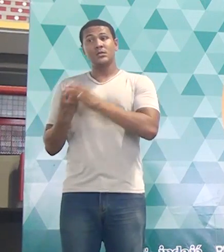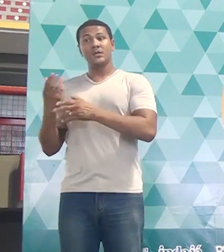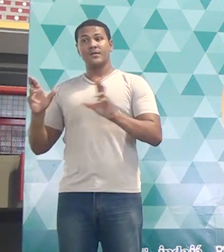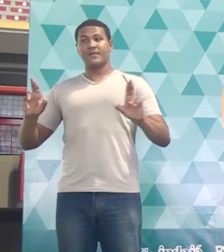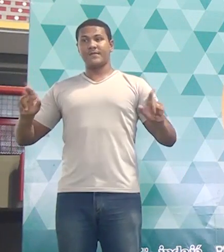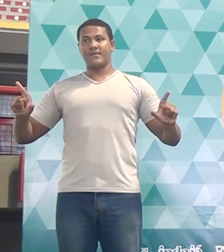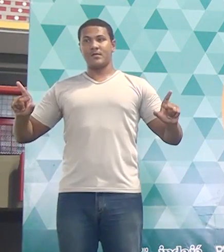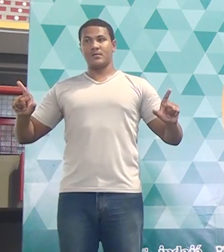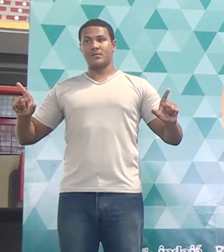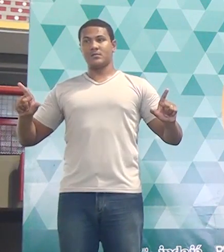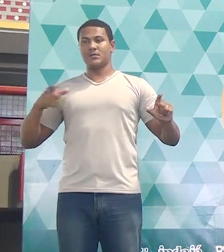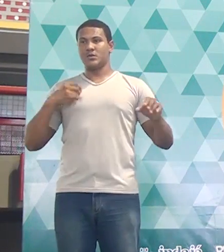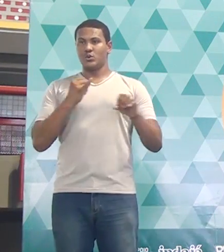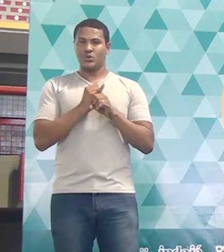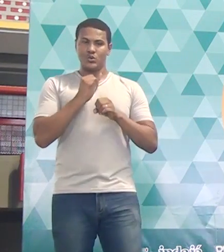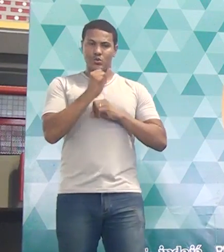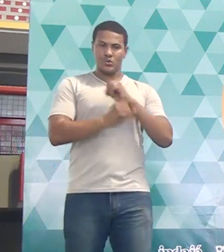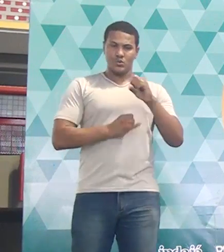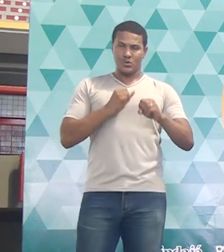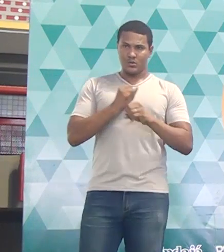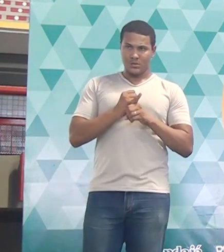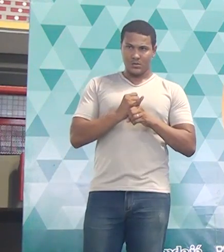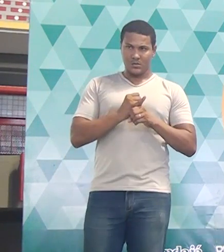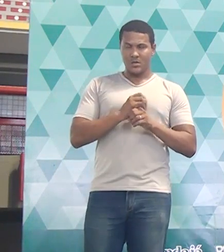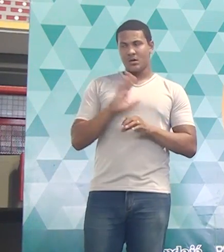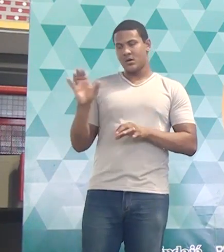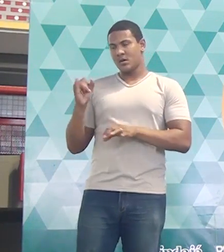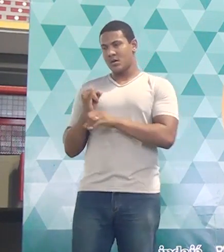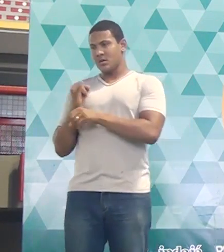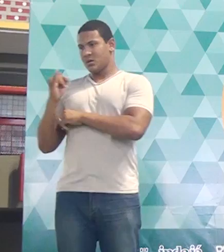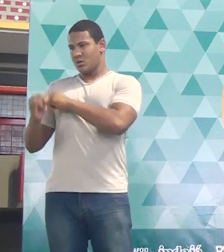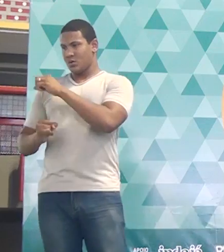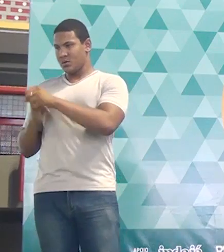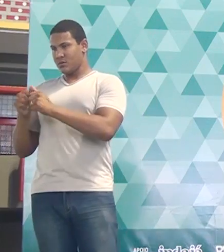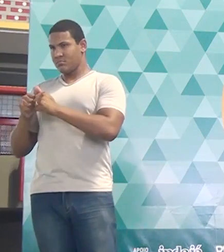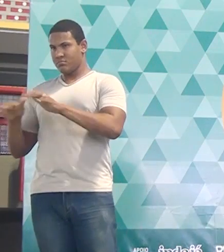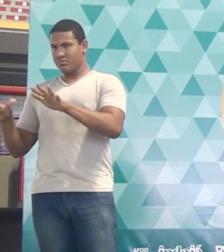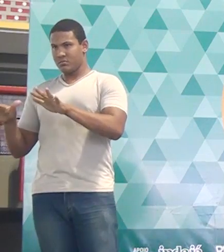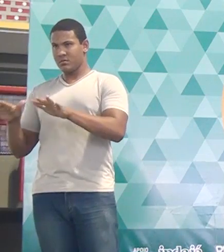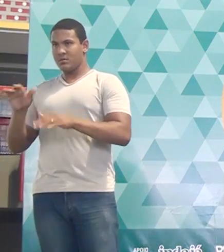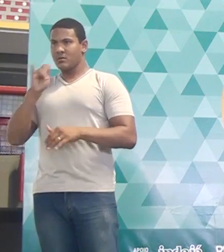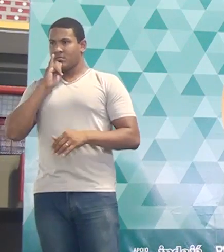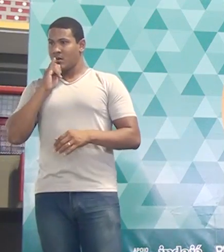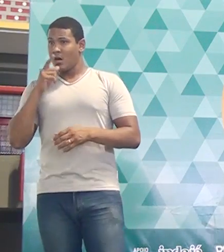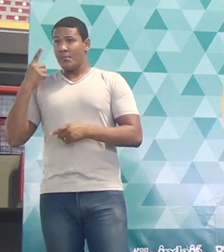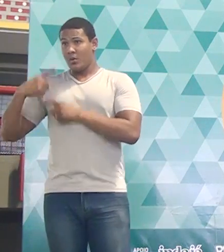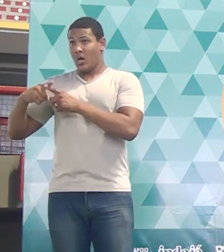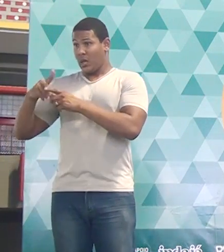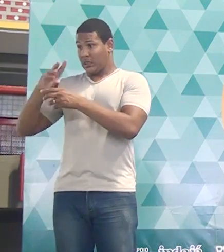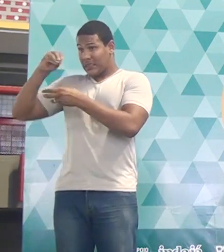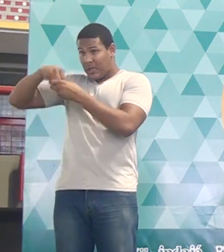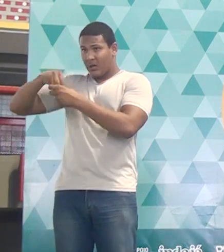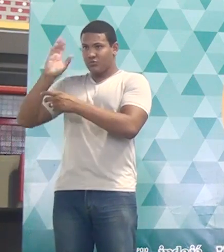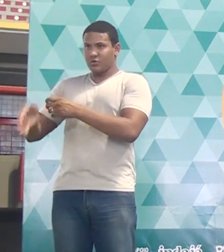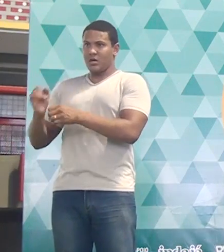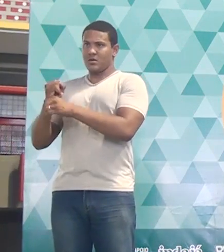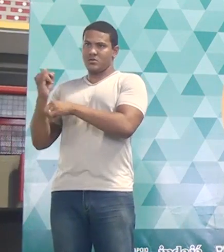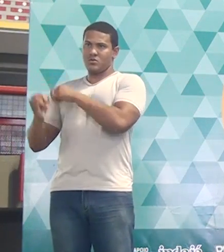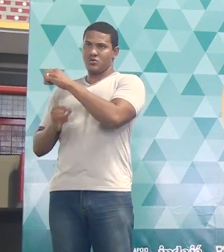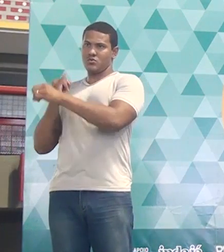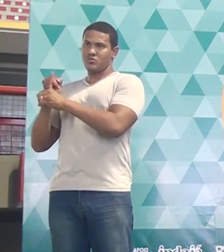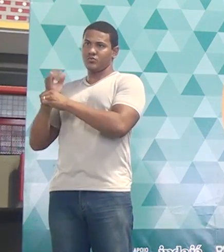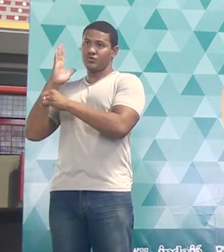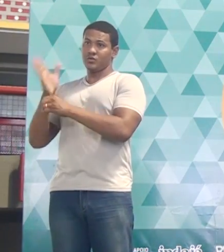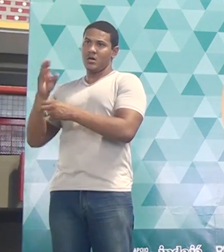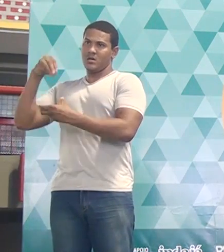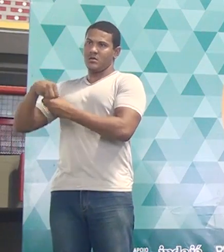Ionizar e dissociar. Dissociação iônica é quando a substância já é formada por íons. A substância é